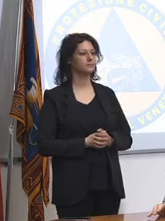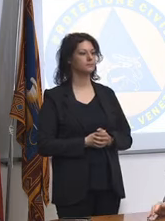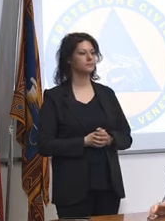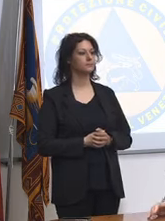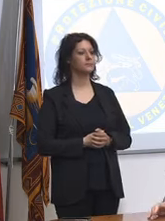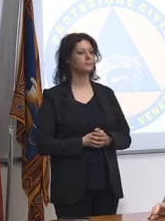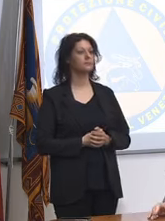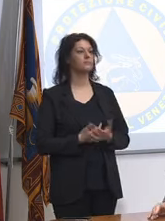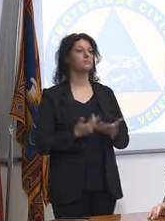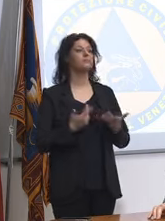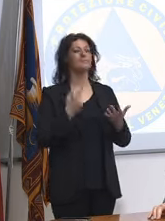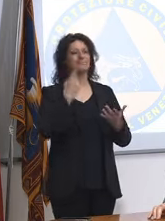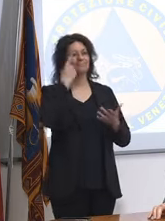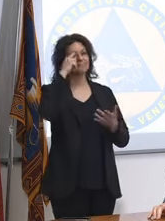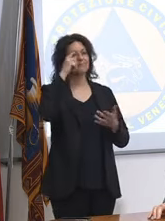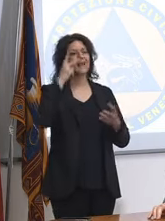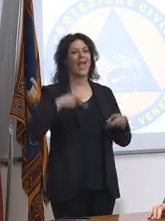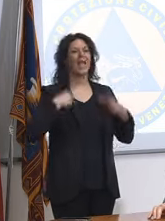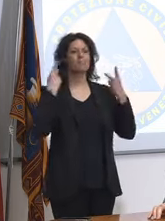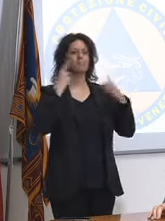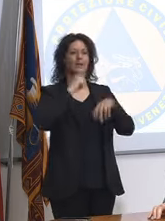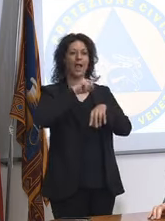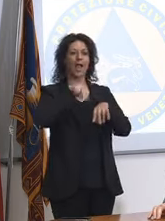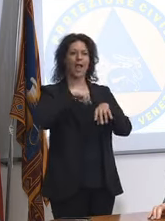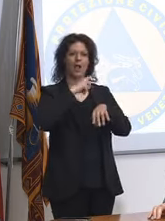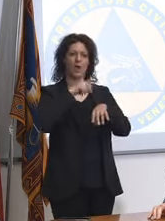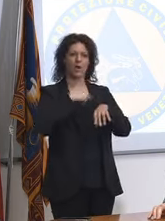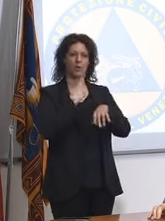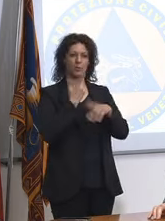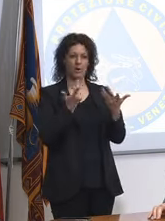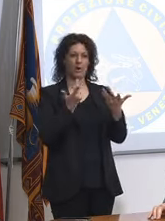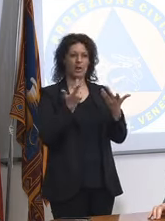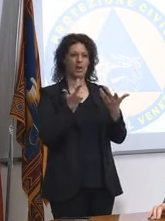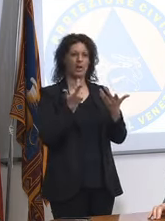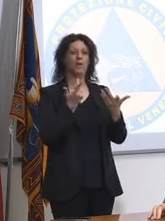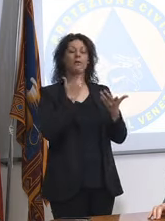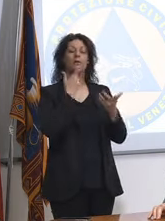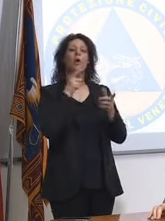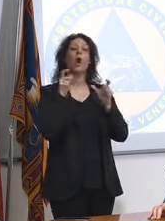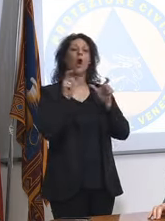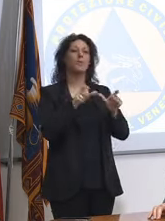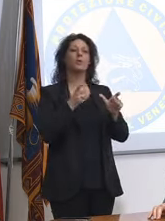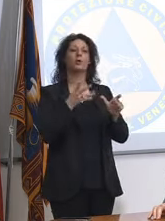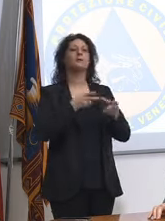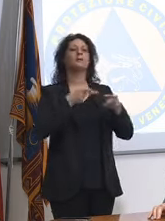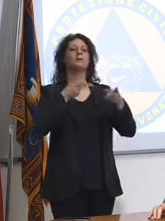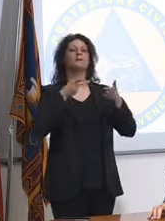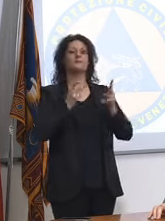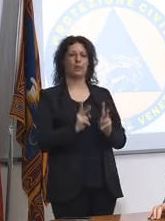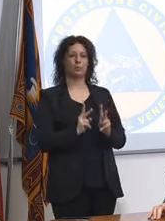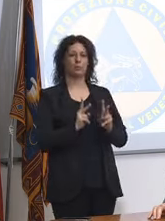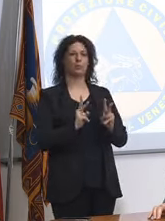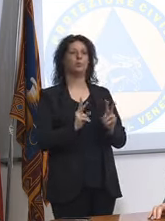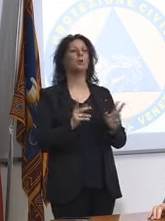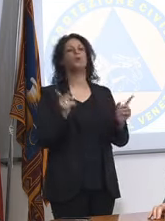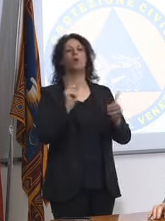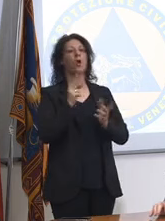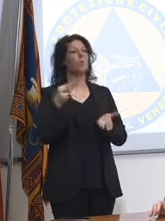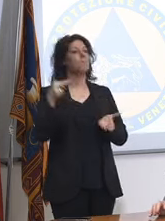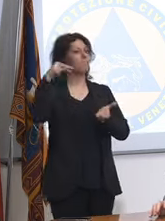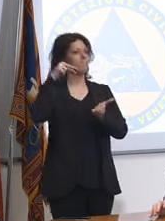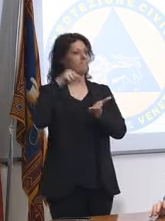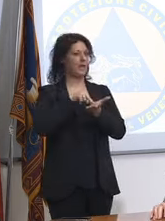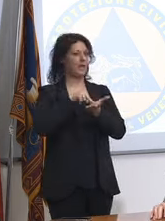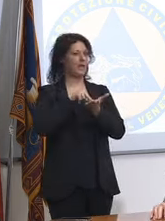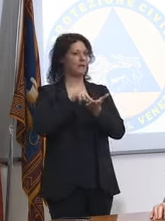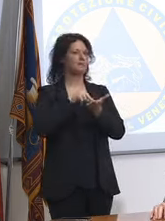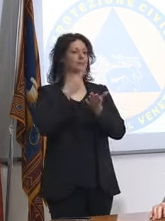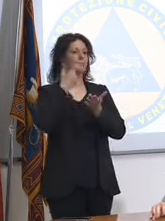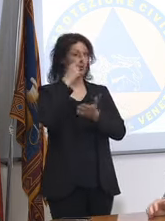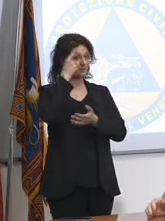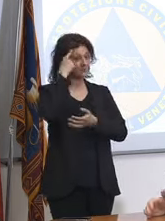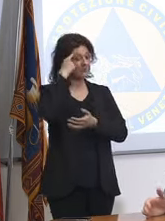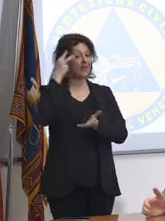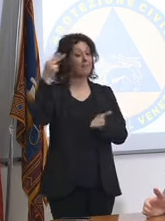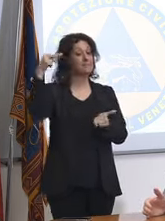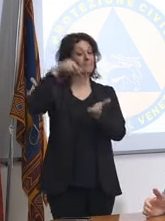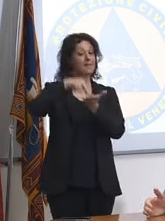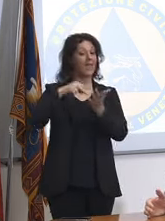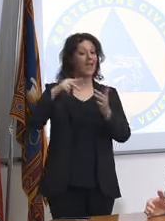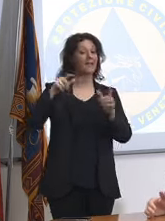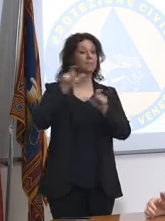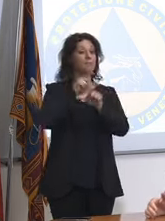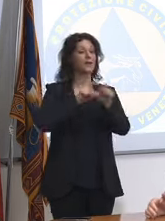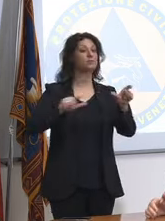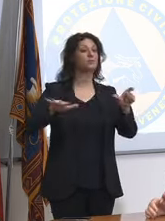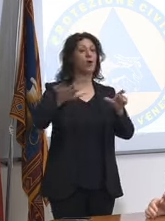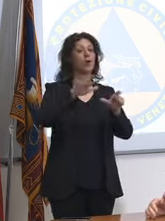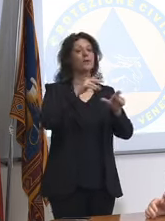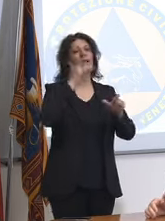l'happy hour ha come condizione che è quella di stare in piedi e giustamente fare assembramento, che è la roba